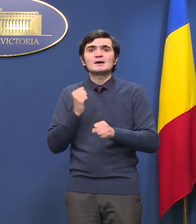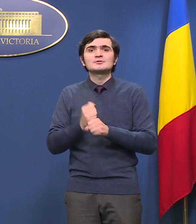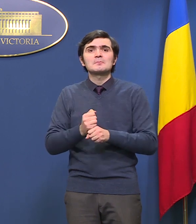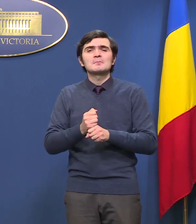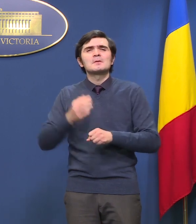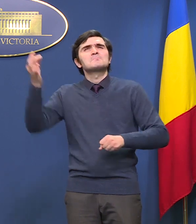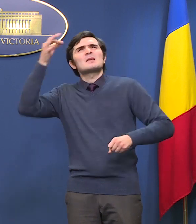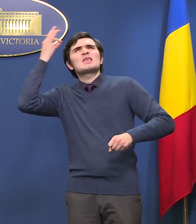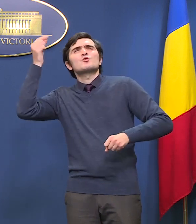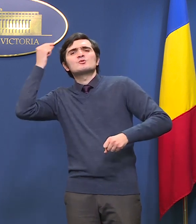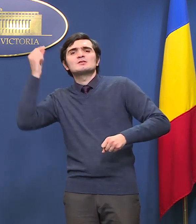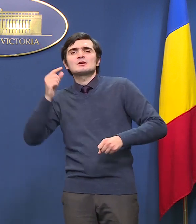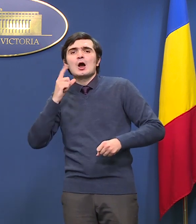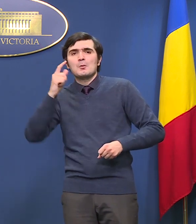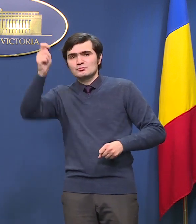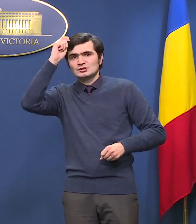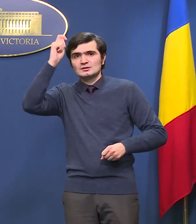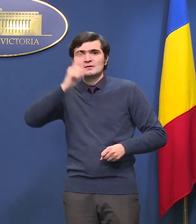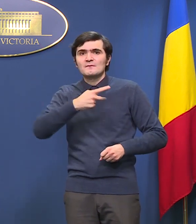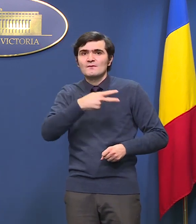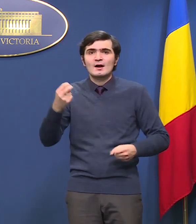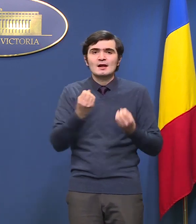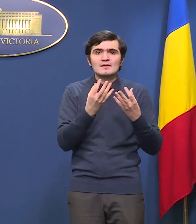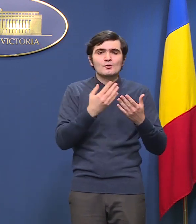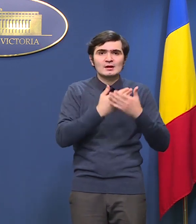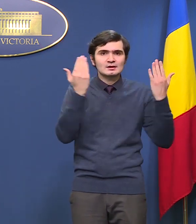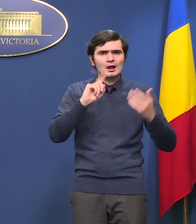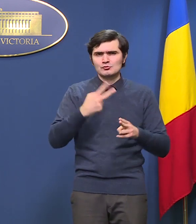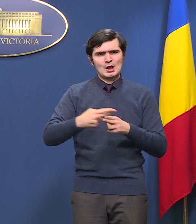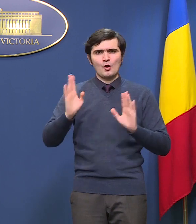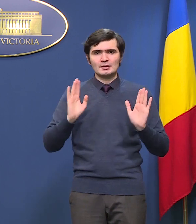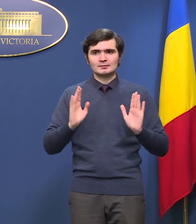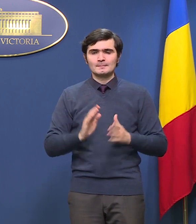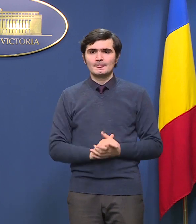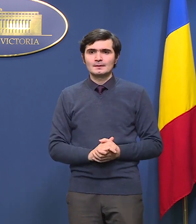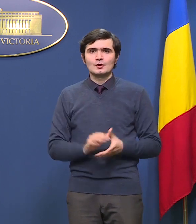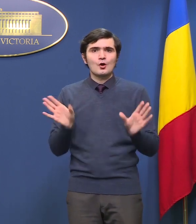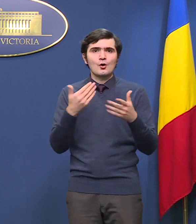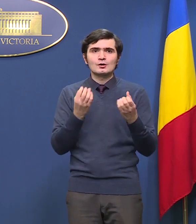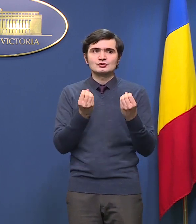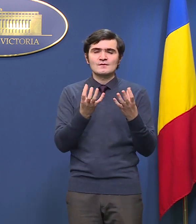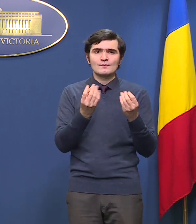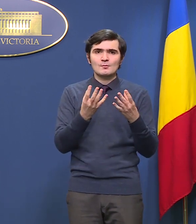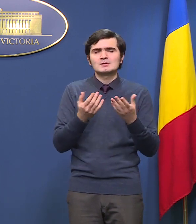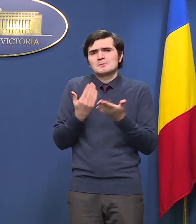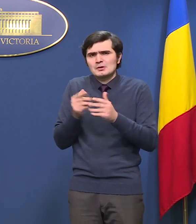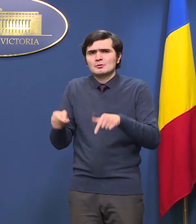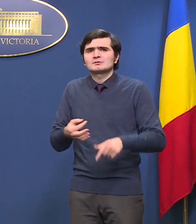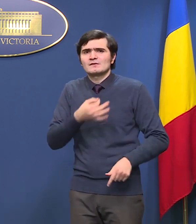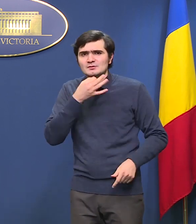să avem o informație certă și nu este corect față de cetățeni. Orice informație legată, de-aia v-am spus